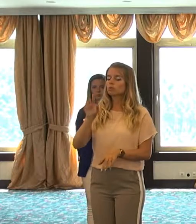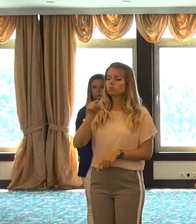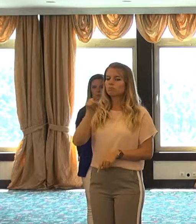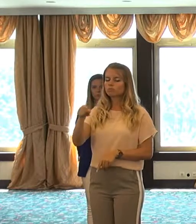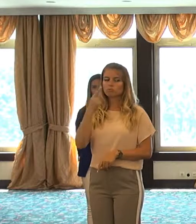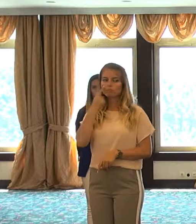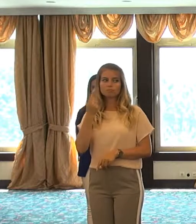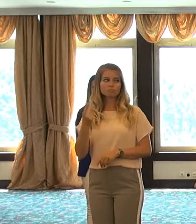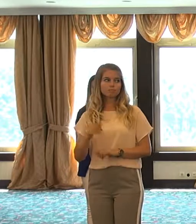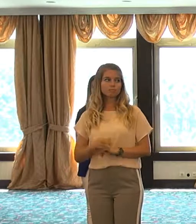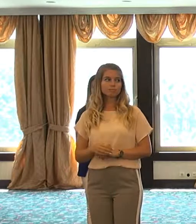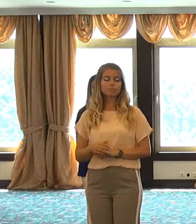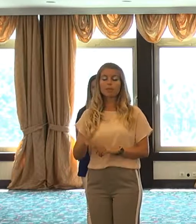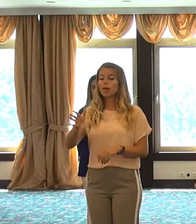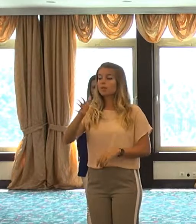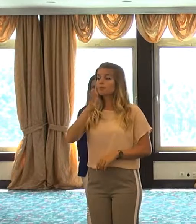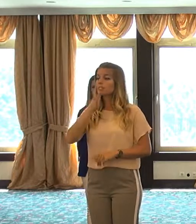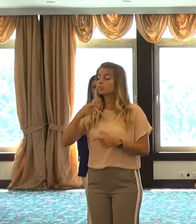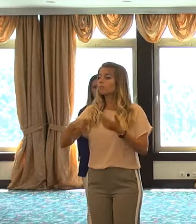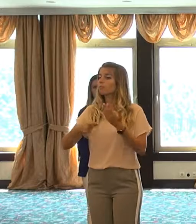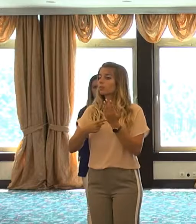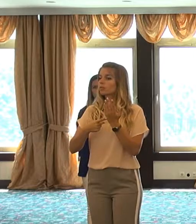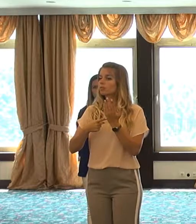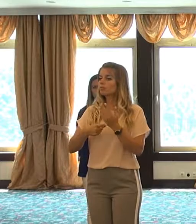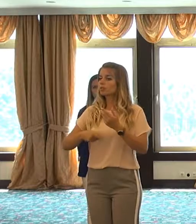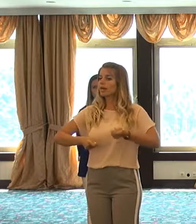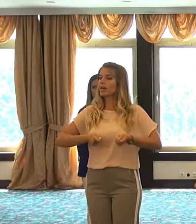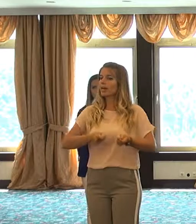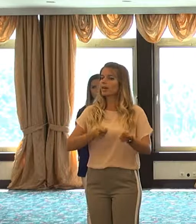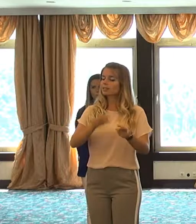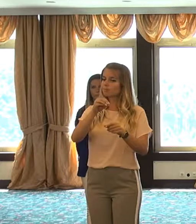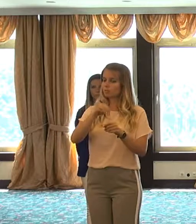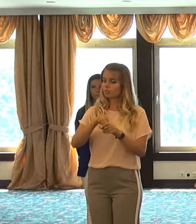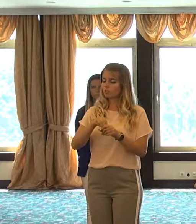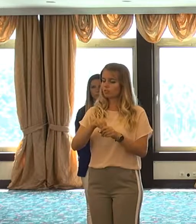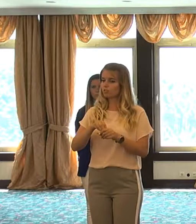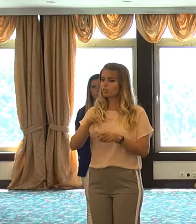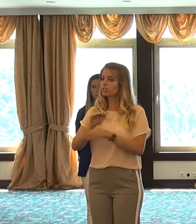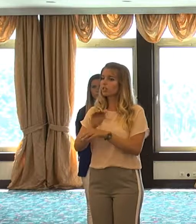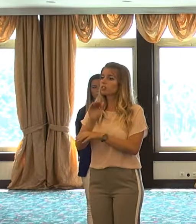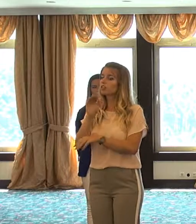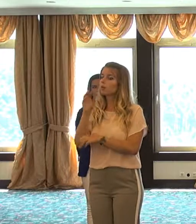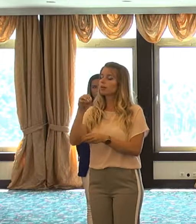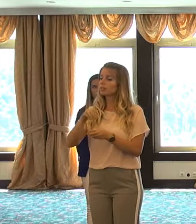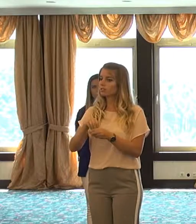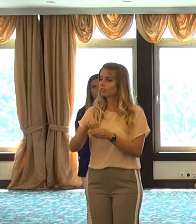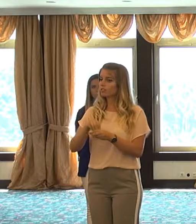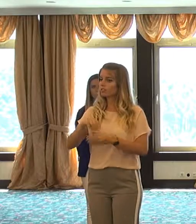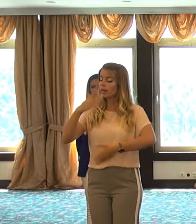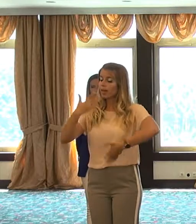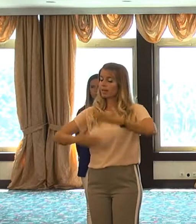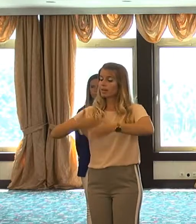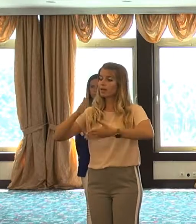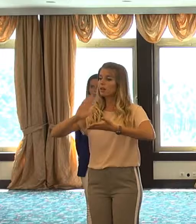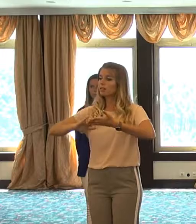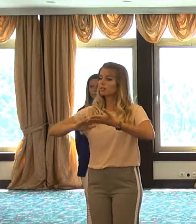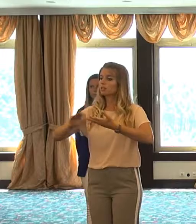şunu gördük. Bilişim teknolojileri eğitim için, istihdam için, engelli arkadaşlarımız